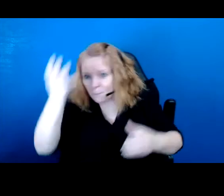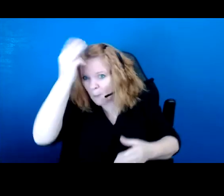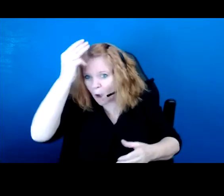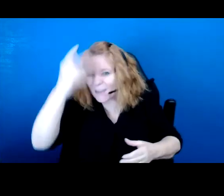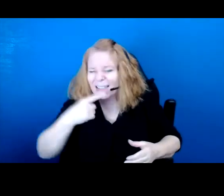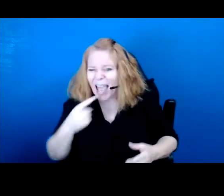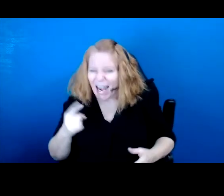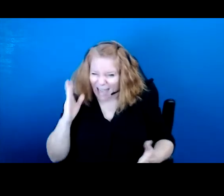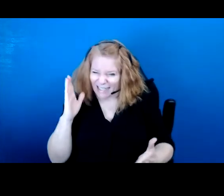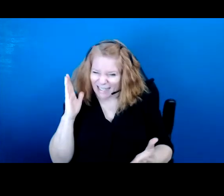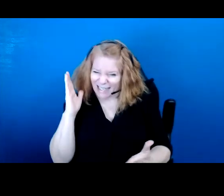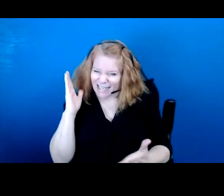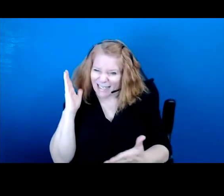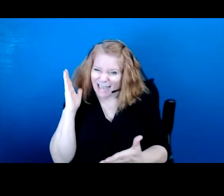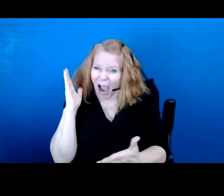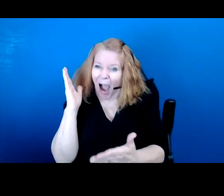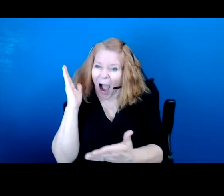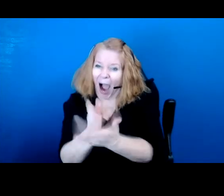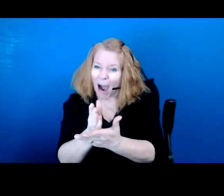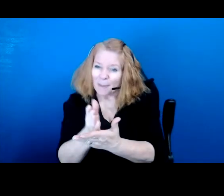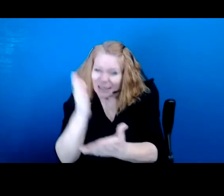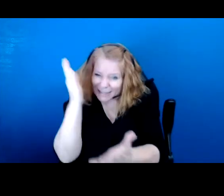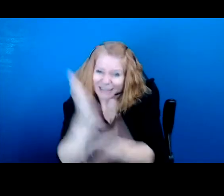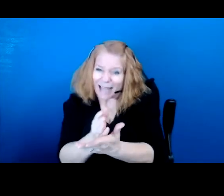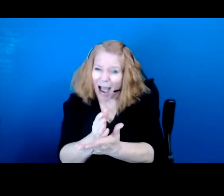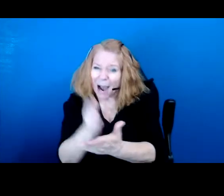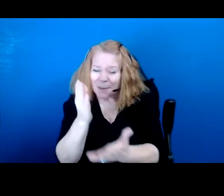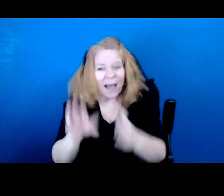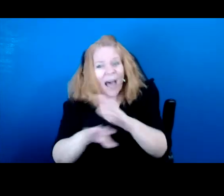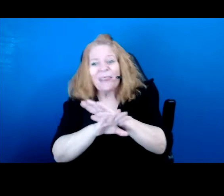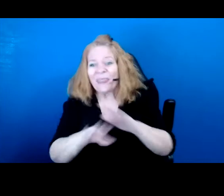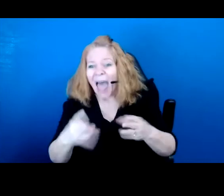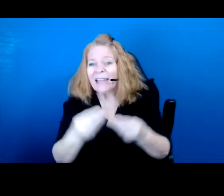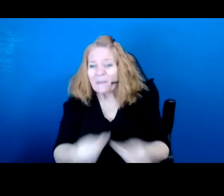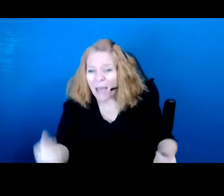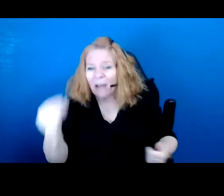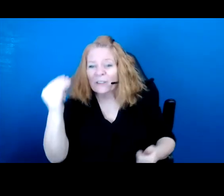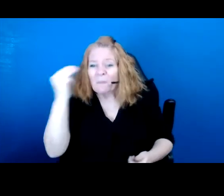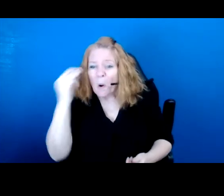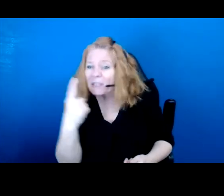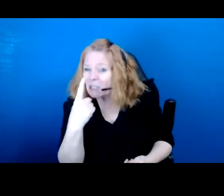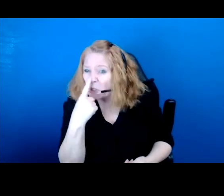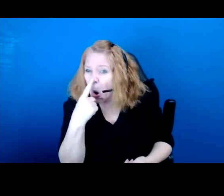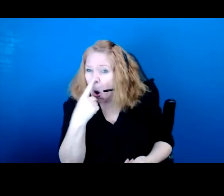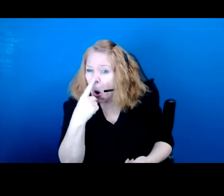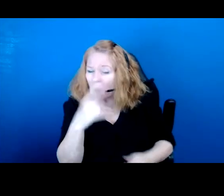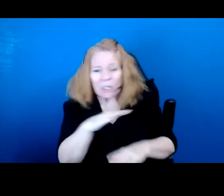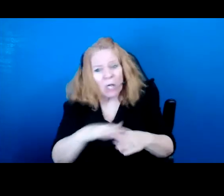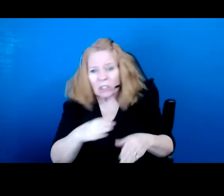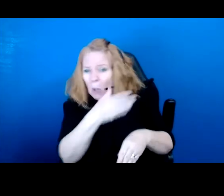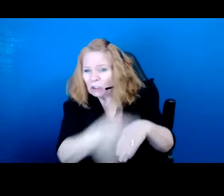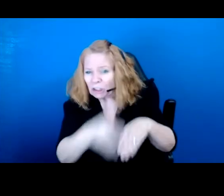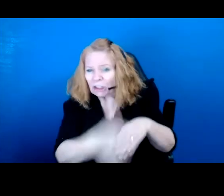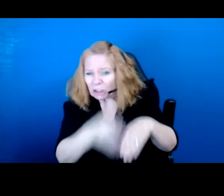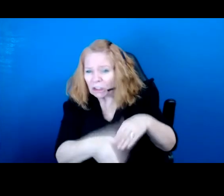ponerla dentro de la mezcla para hacer la tarta y mami le dijo para eso es la nariz de más de